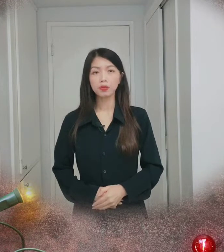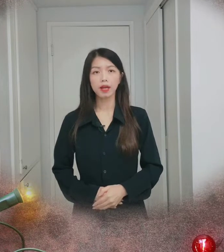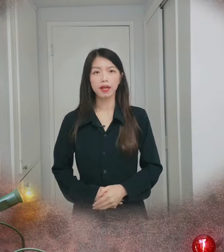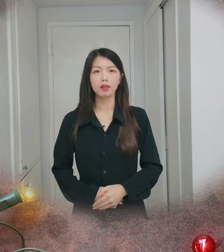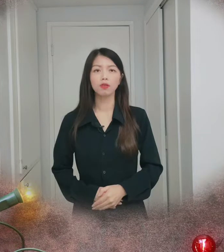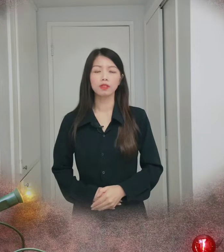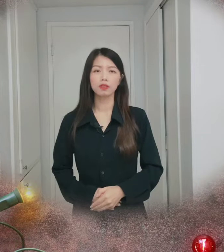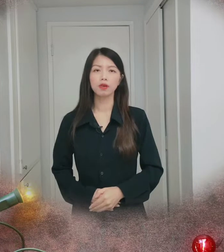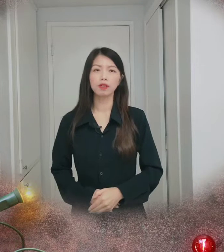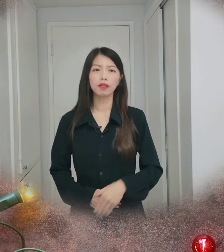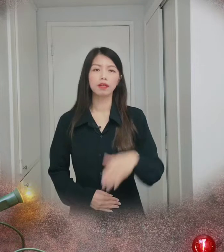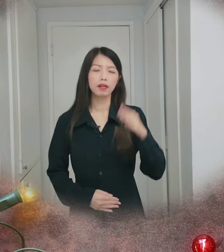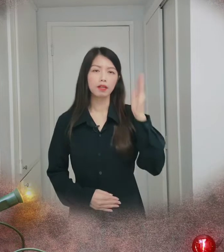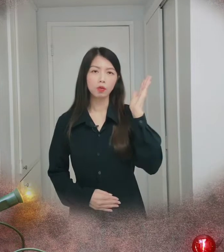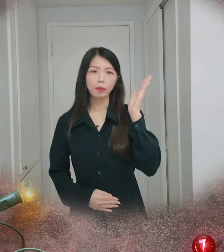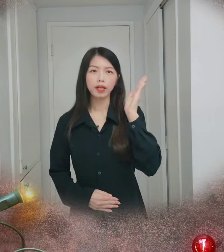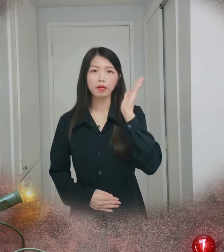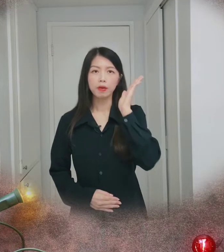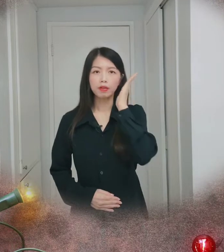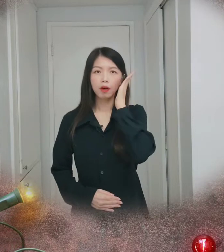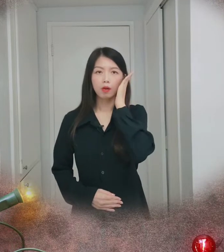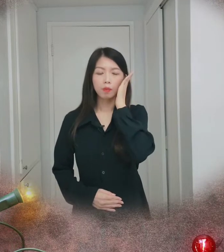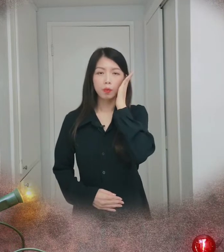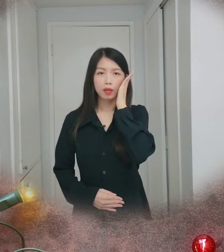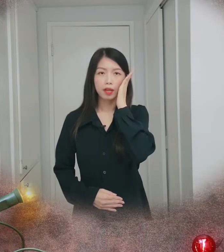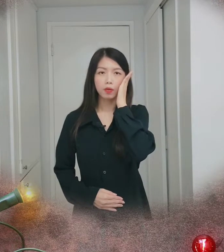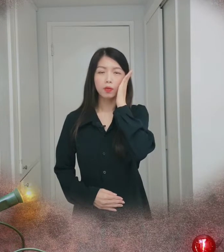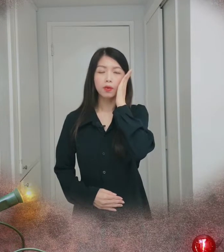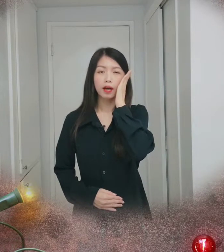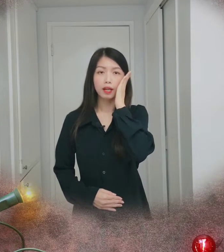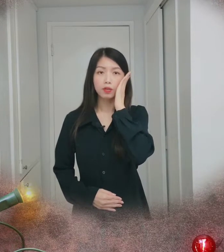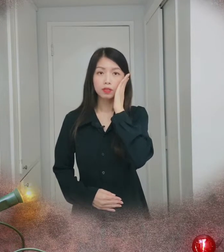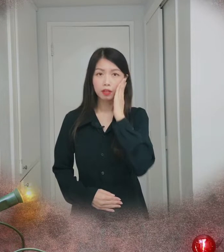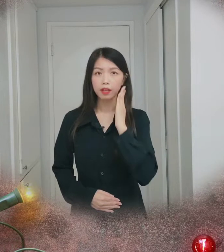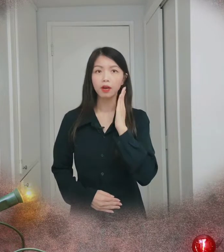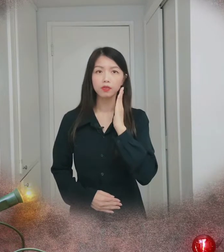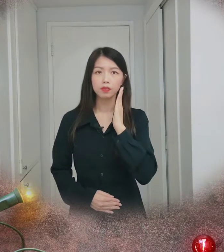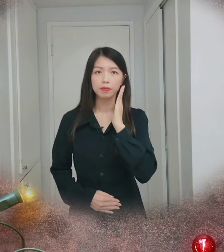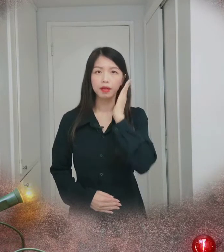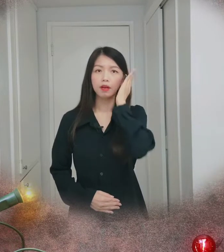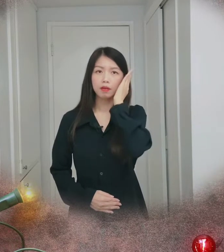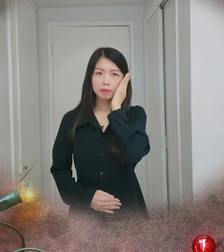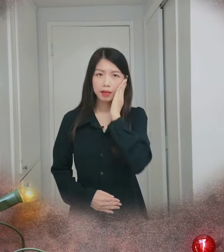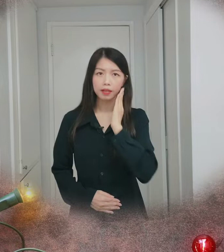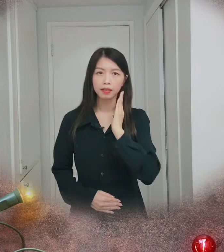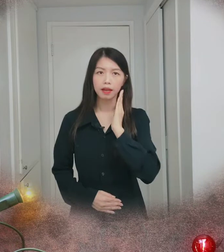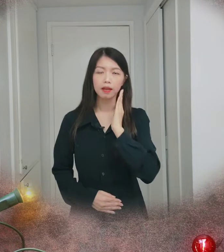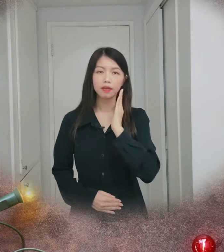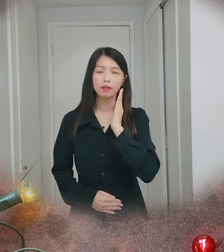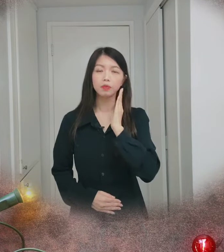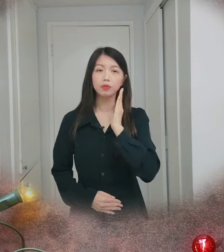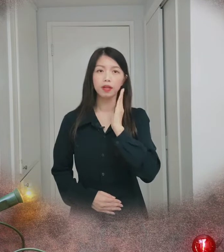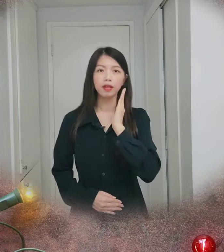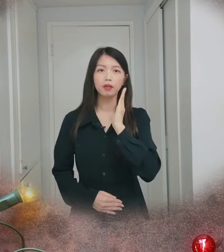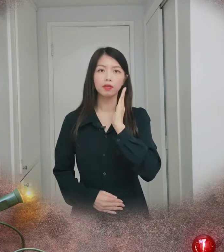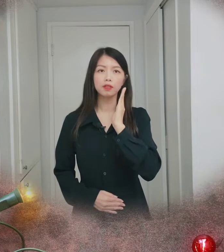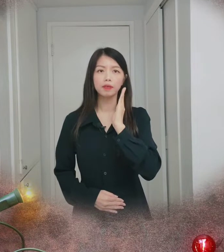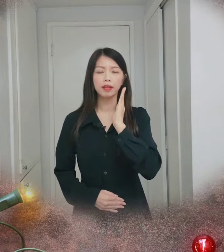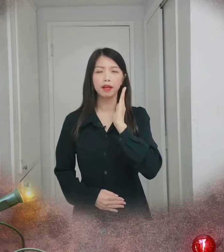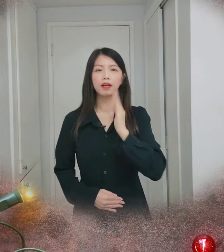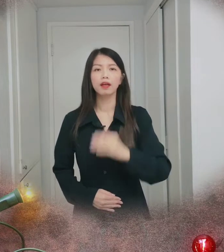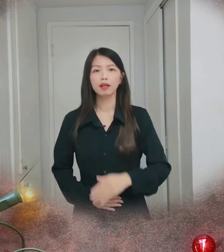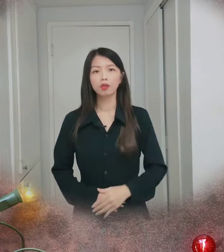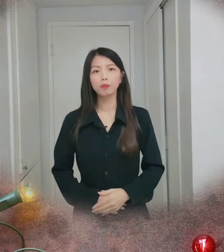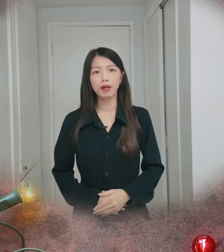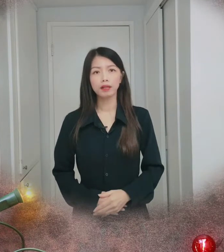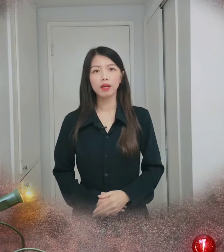파랗다, 푸르다 이런 뜻의 수어는 손바닥을 펴서 볼에 대고 아래로 스쳐 내려가 주시면 돼요. 파랗다, 푸르다 이런